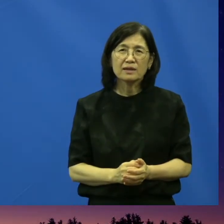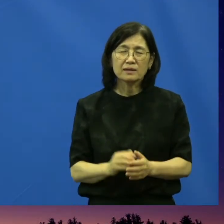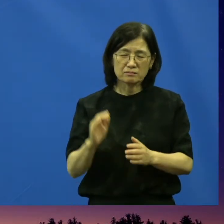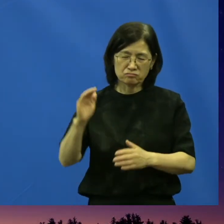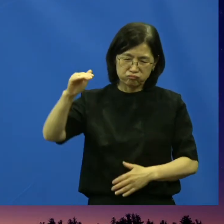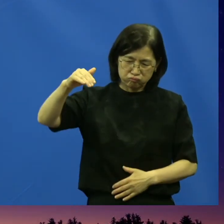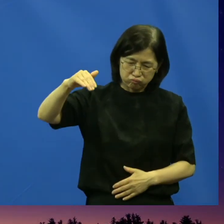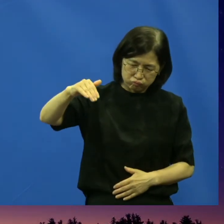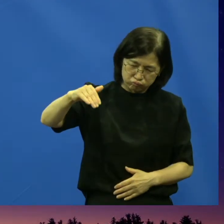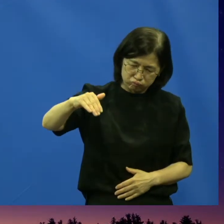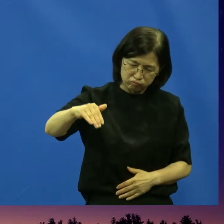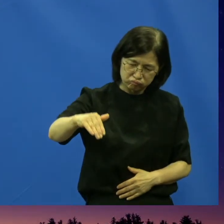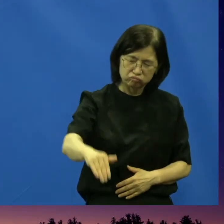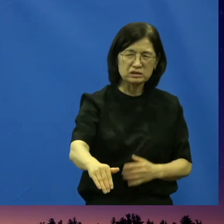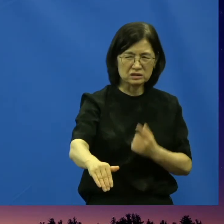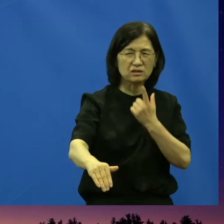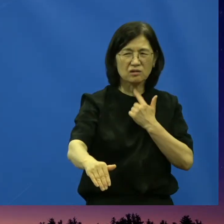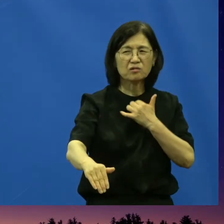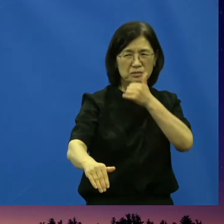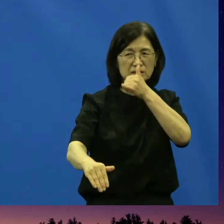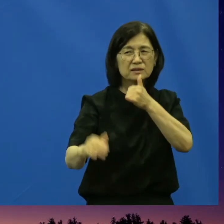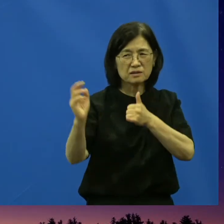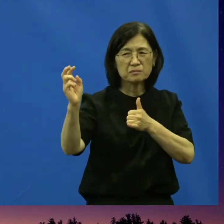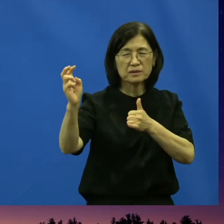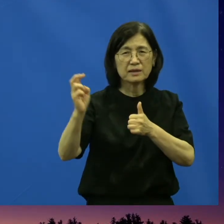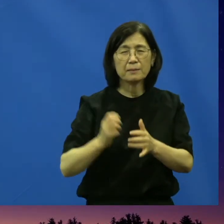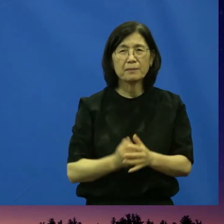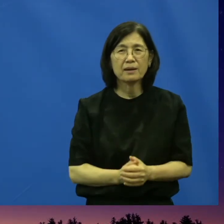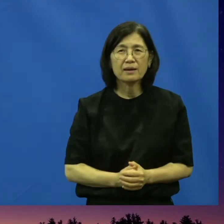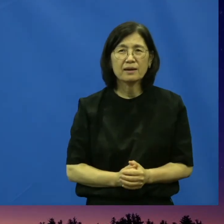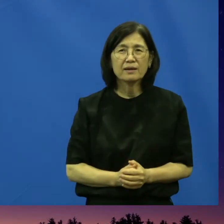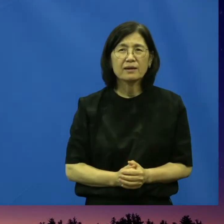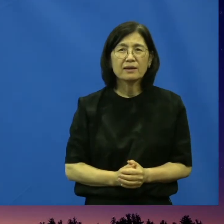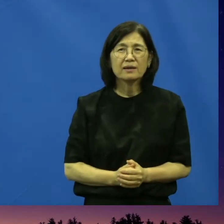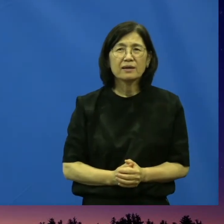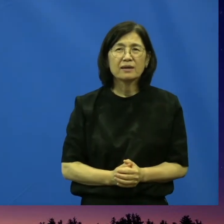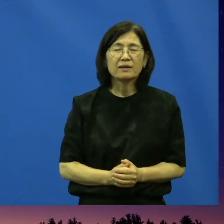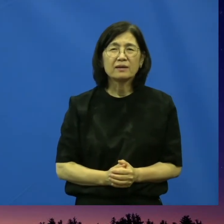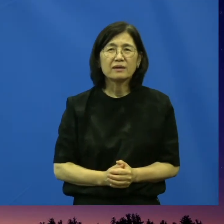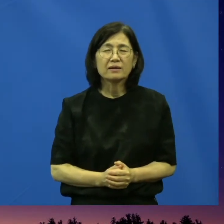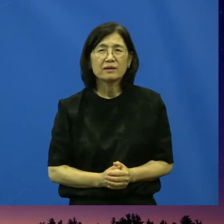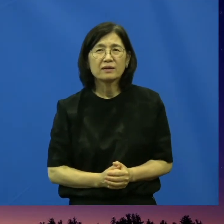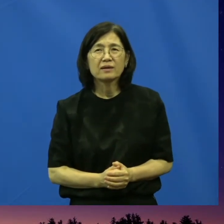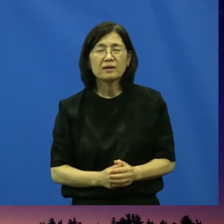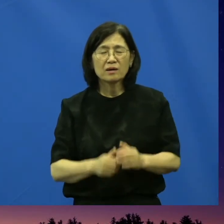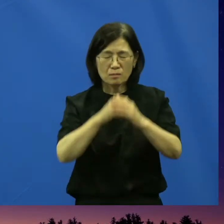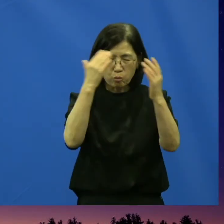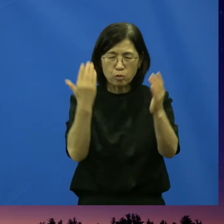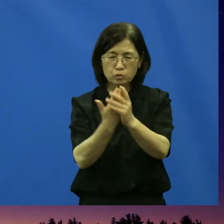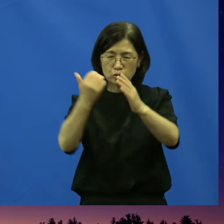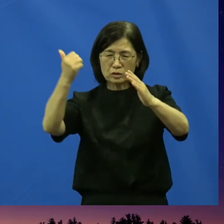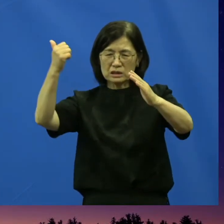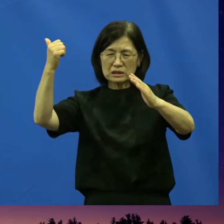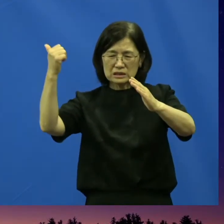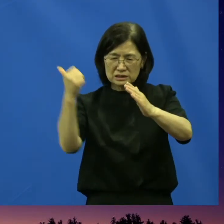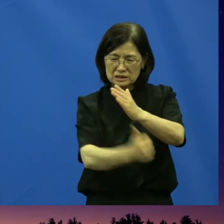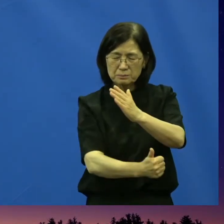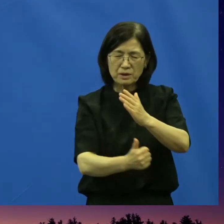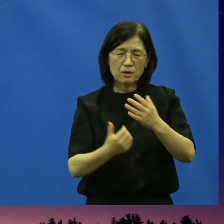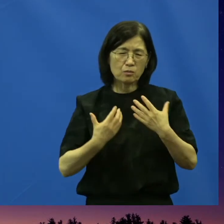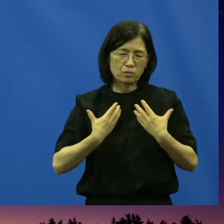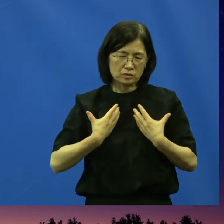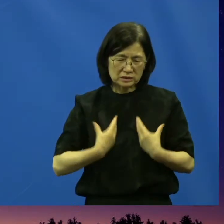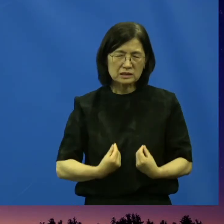헤매는. 여러분, 그런 사람이 실패해보지 않은 사람이, 좌절에 빠져보지 않은 사람이 어디, 절망해보지 않은 사람이 어디